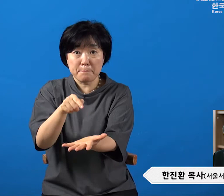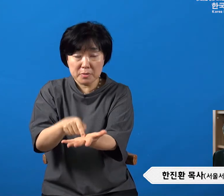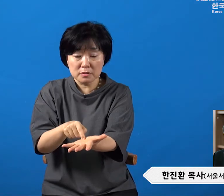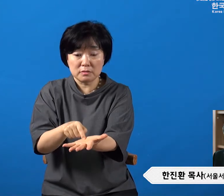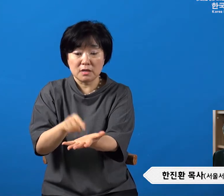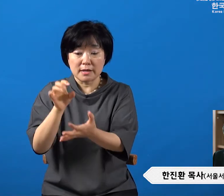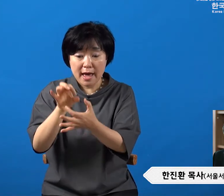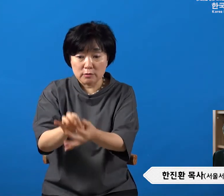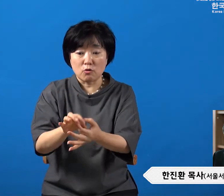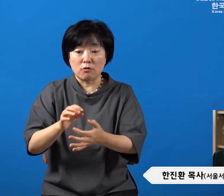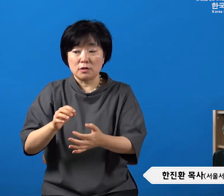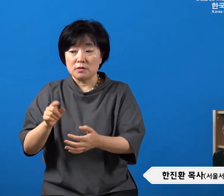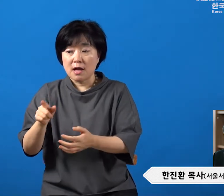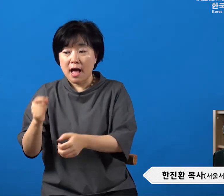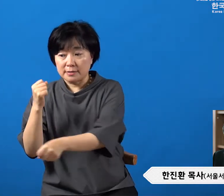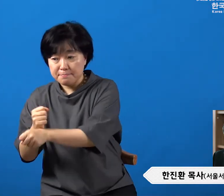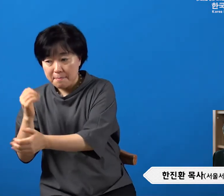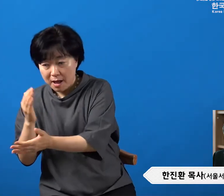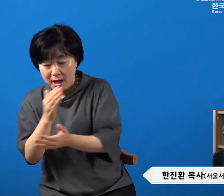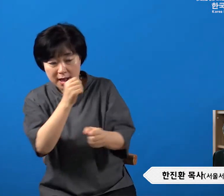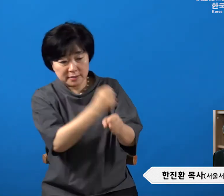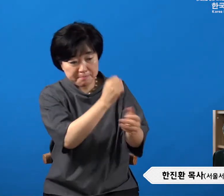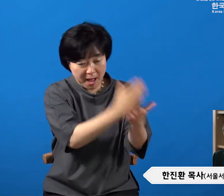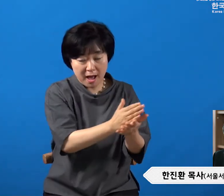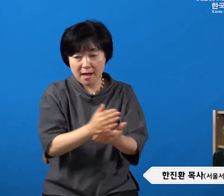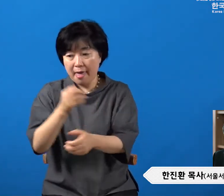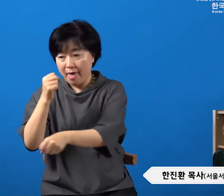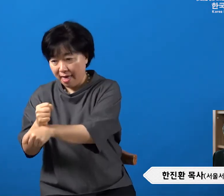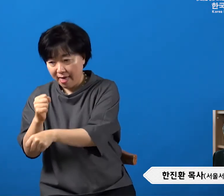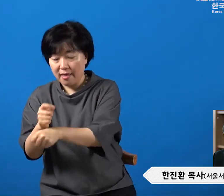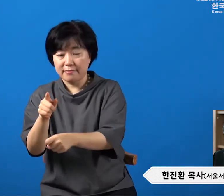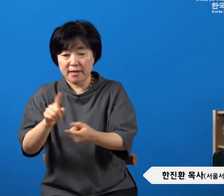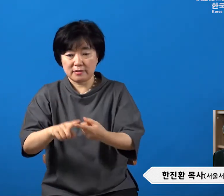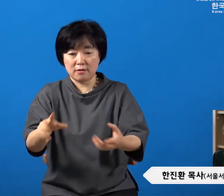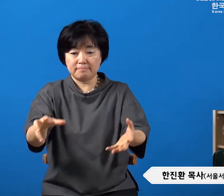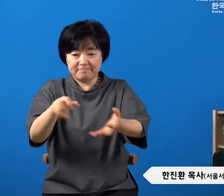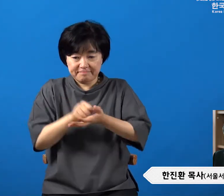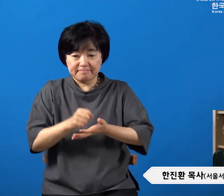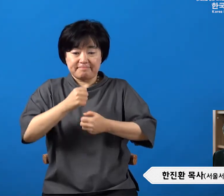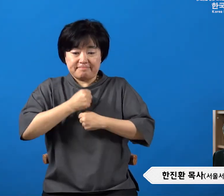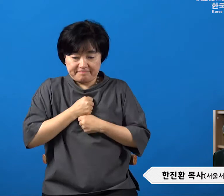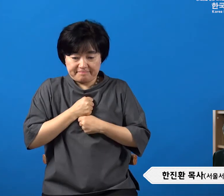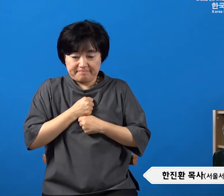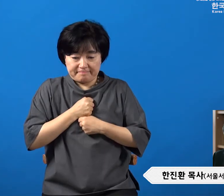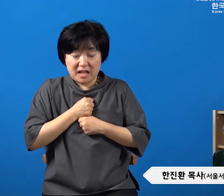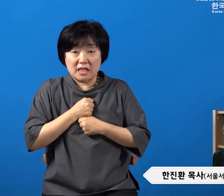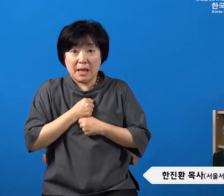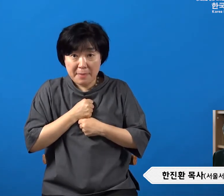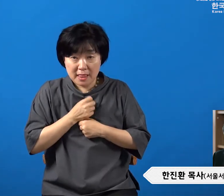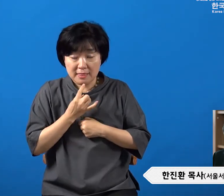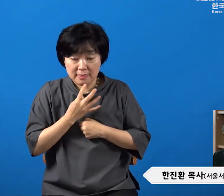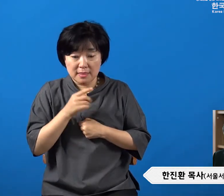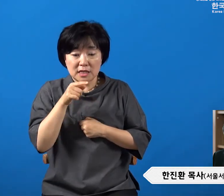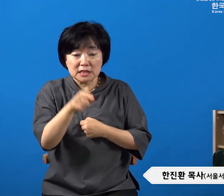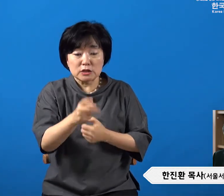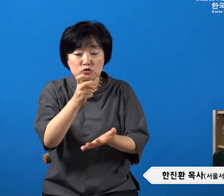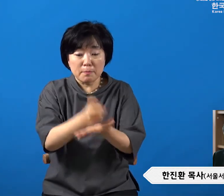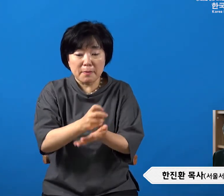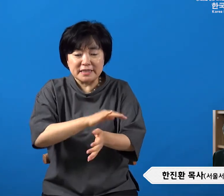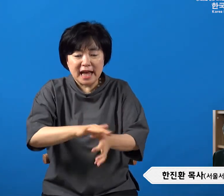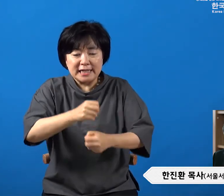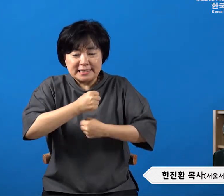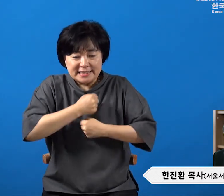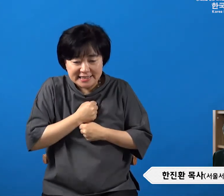계속 지켜야 됩니다. 율법을 통해서 구원 얻으려고 하면 안 됩니다. 그건 인간이 이룰 수 없는